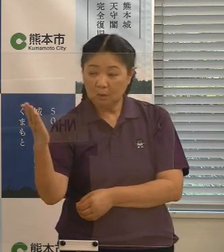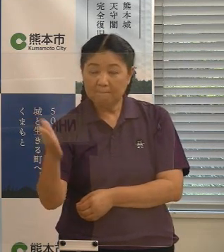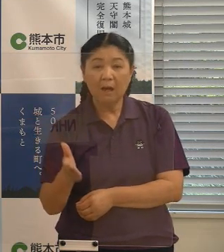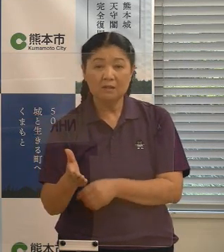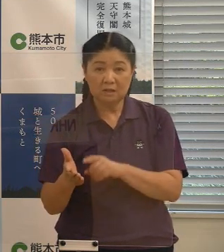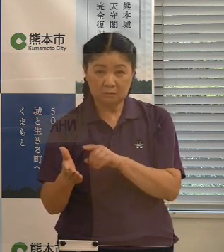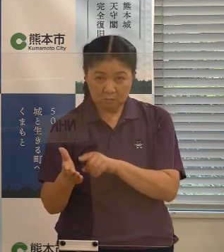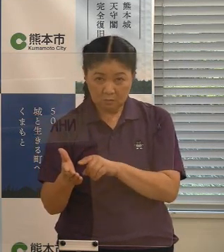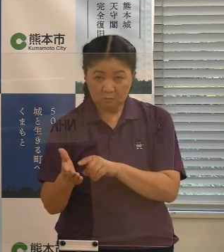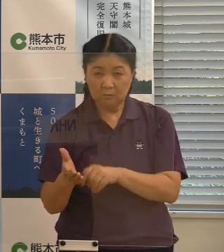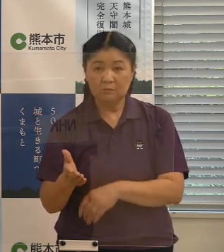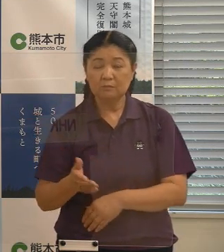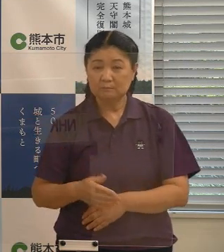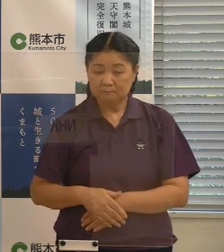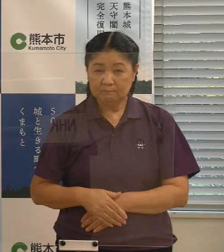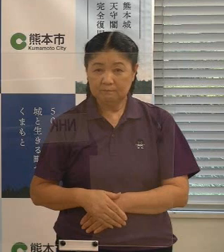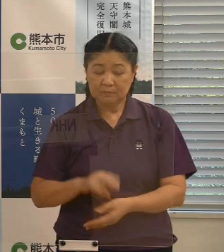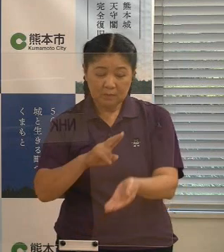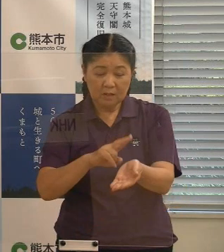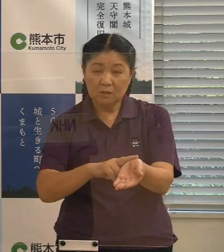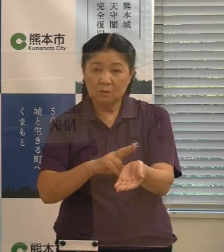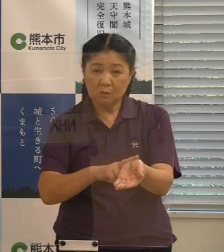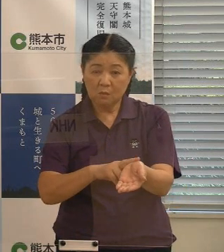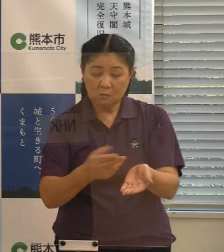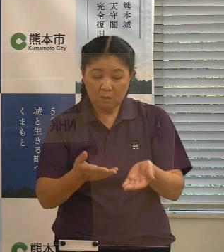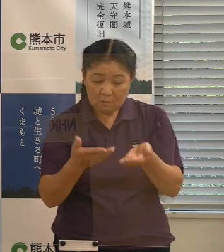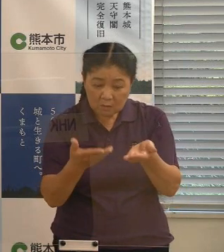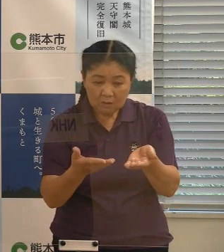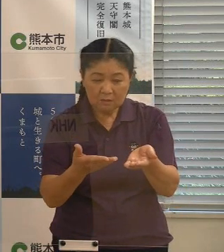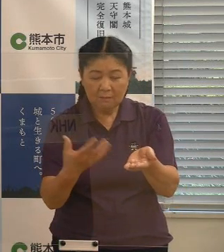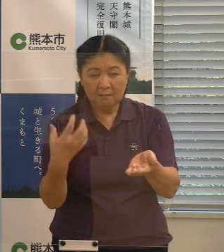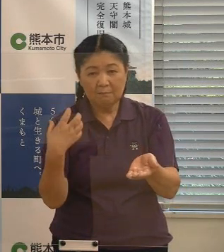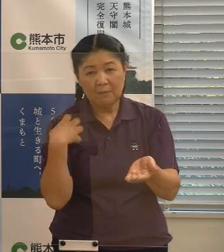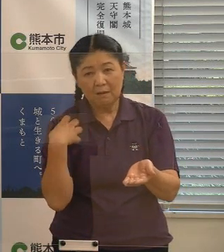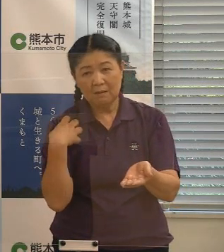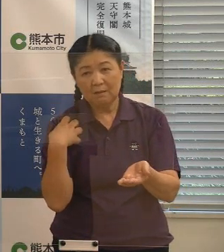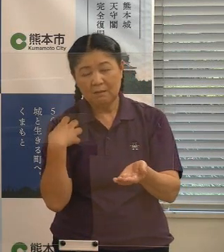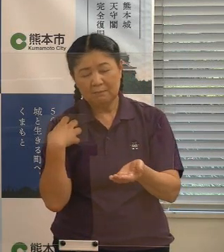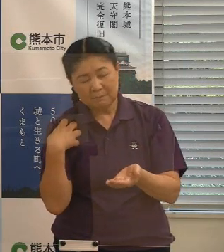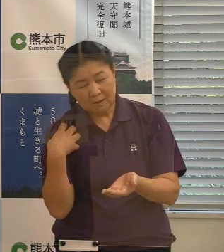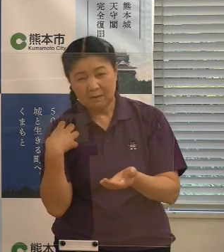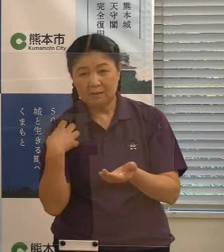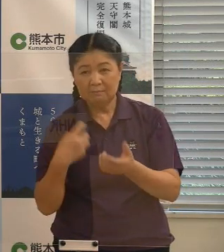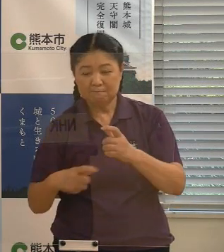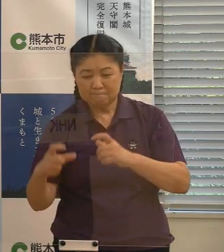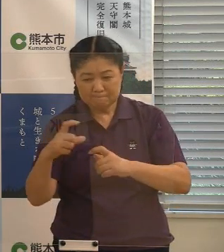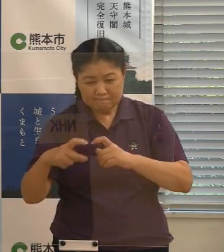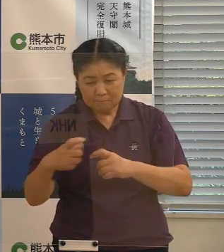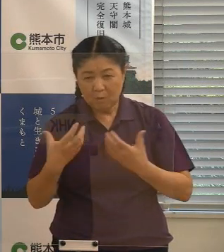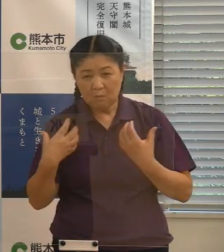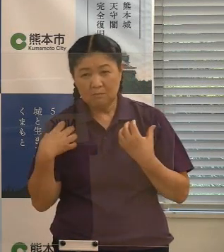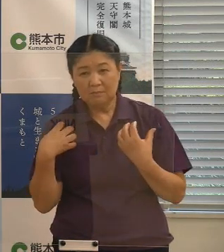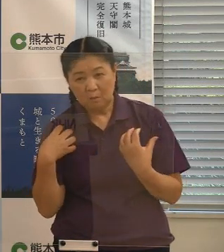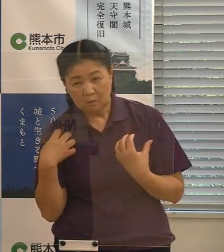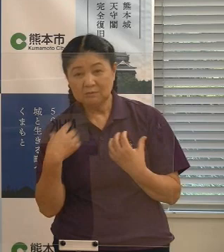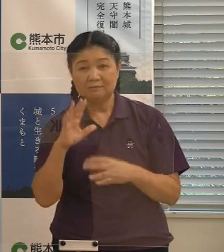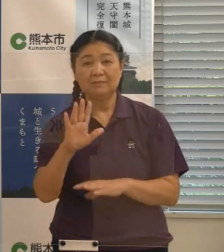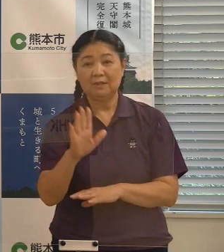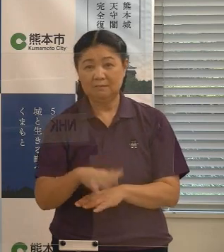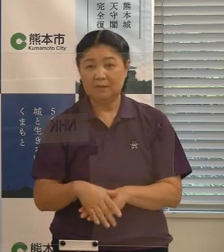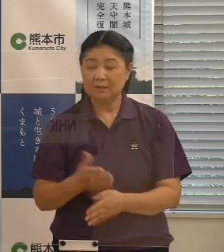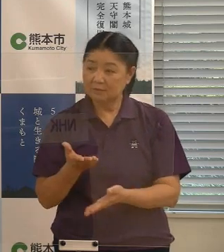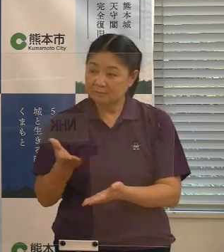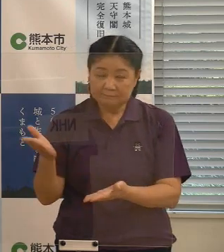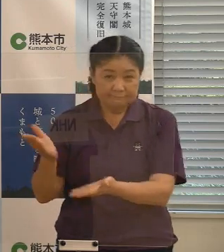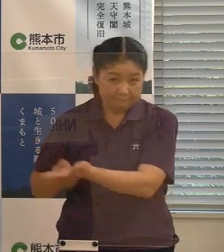68.6% となっておりまして、医療提供体制への負荷が日に日に増大をしております。モニターをご